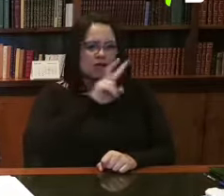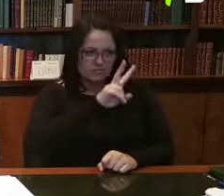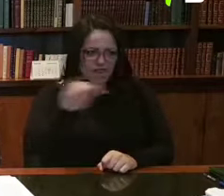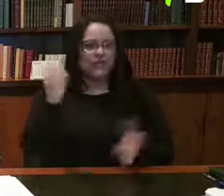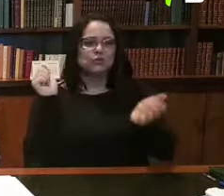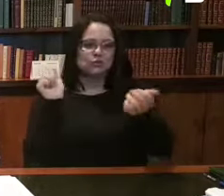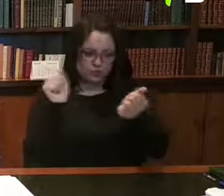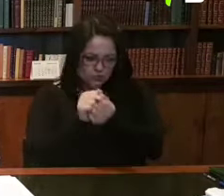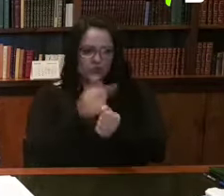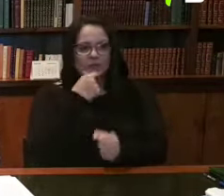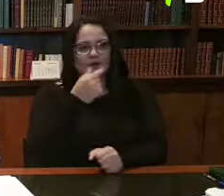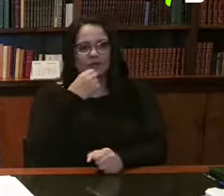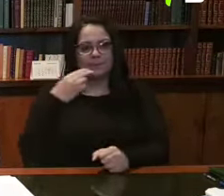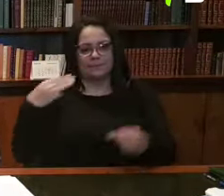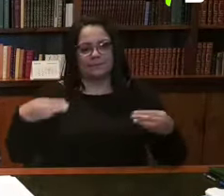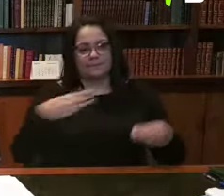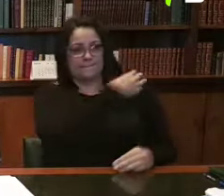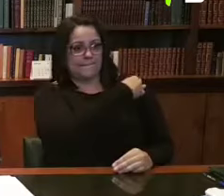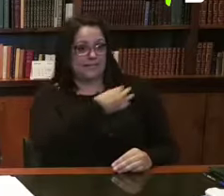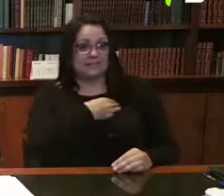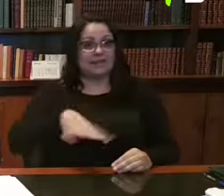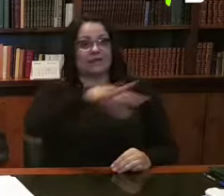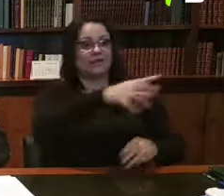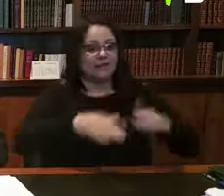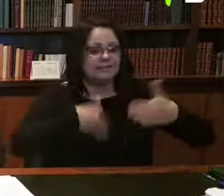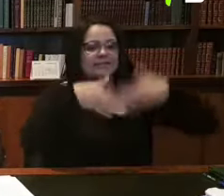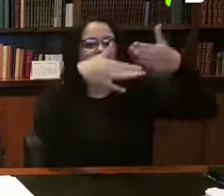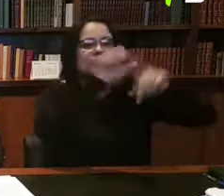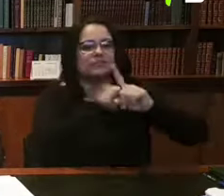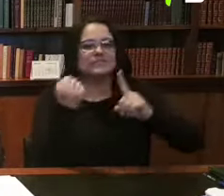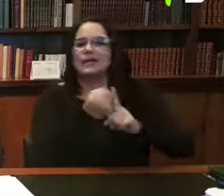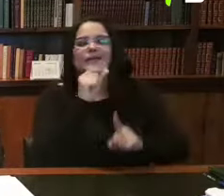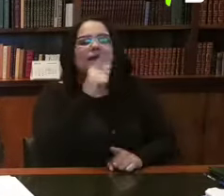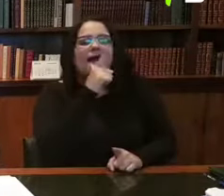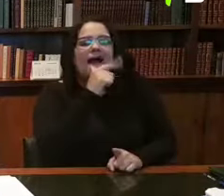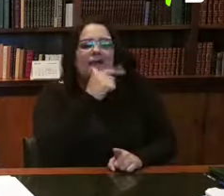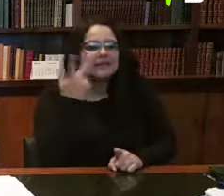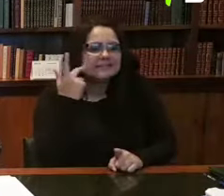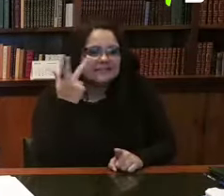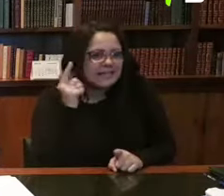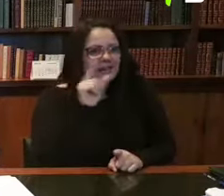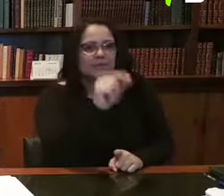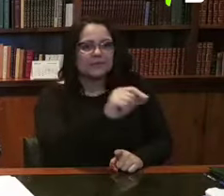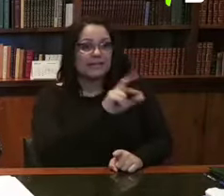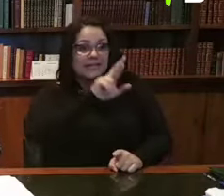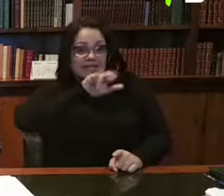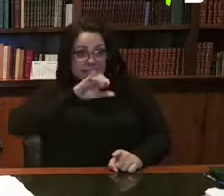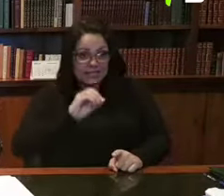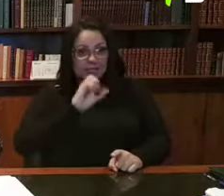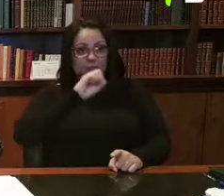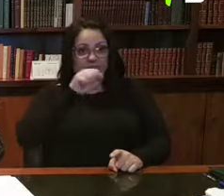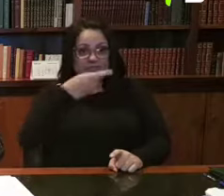inaugurar junto com o rogério marinho que é o nosso ministro desenvolvida regional a água chegando no ceará que a transposição do rio são